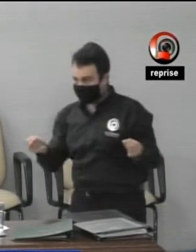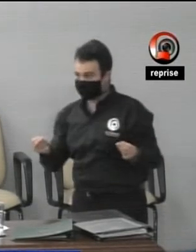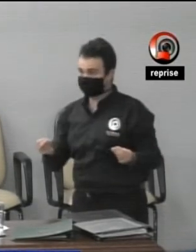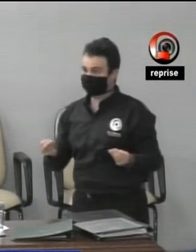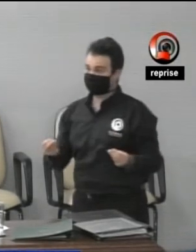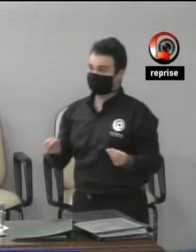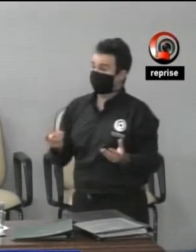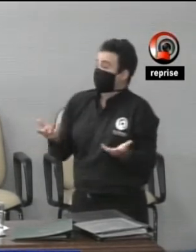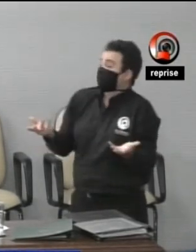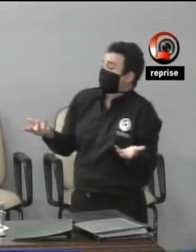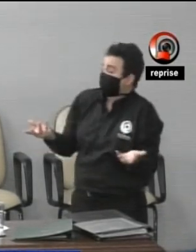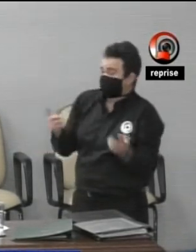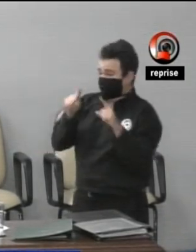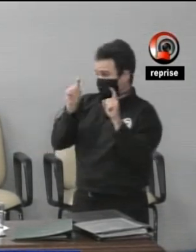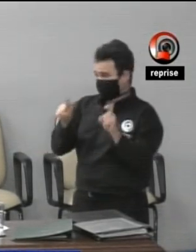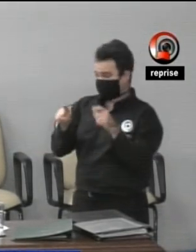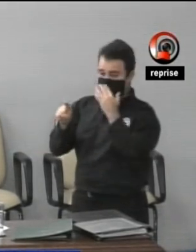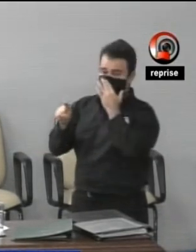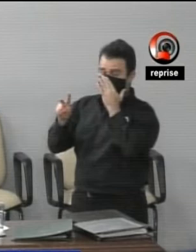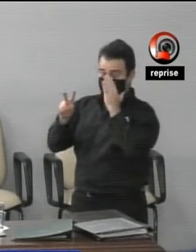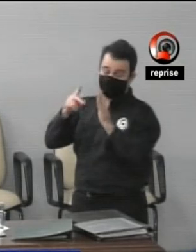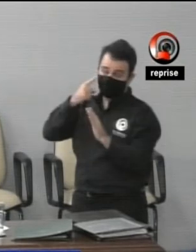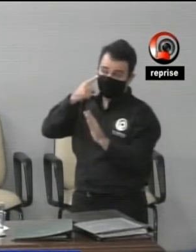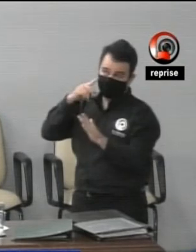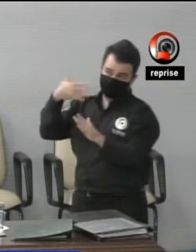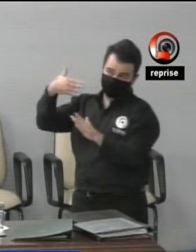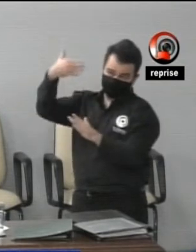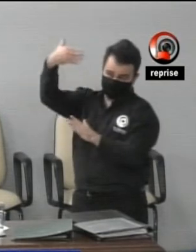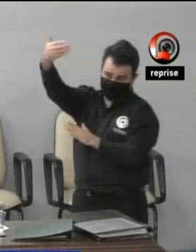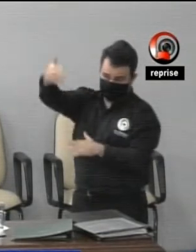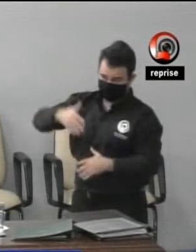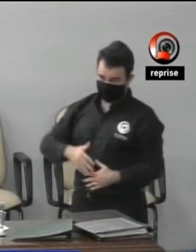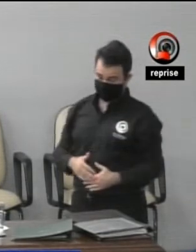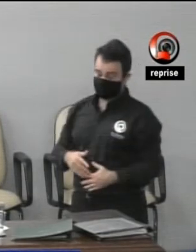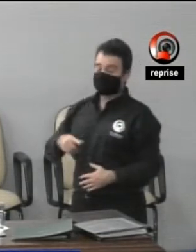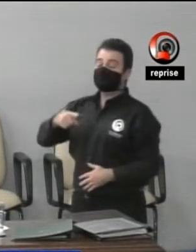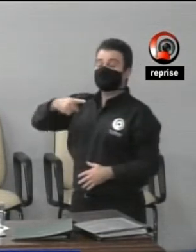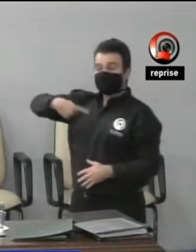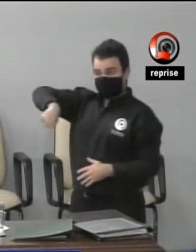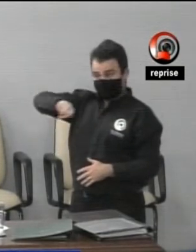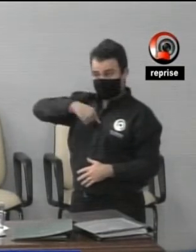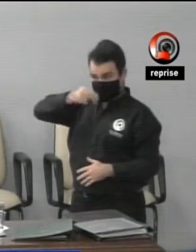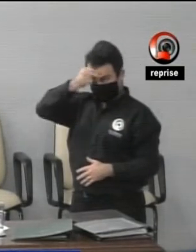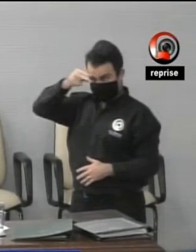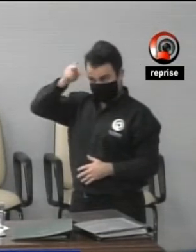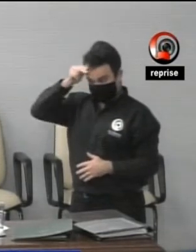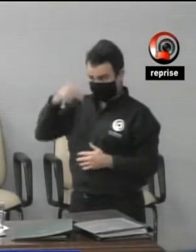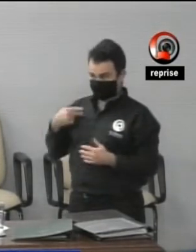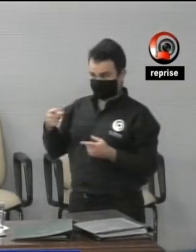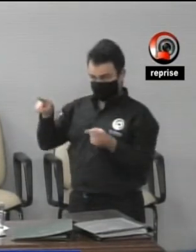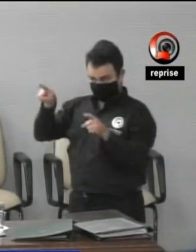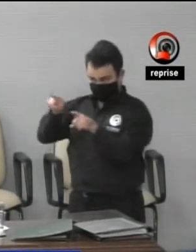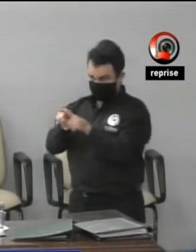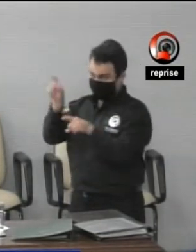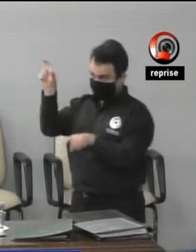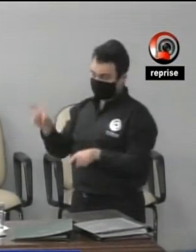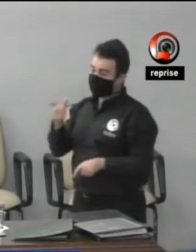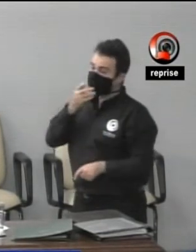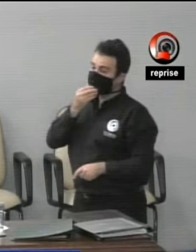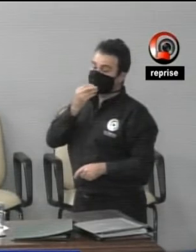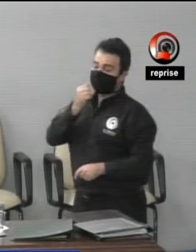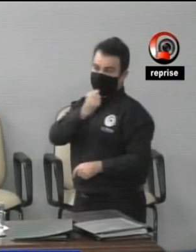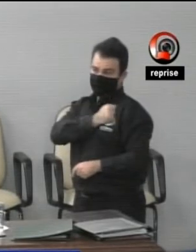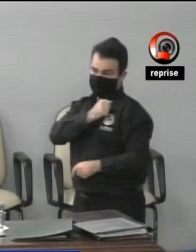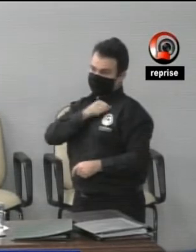dizer. A nossa tentativa, enquanto Poder Executivo, muito bem liderado pelo nosso prefeito Edinho Araújo,